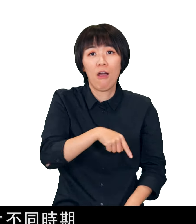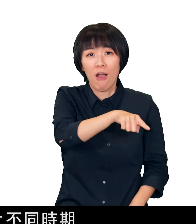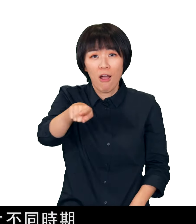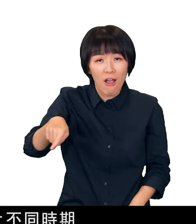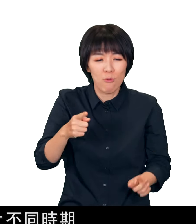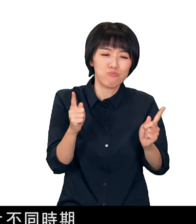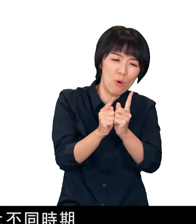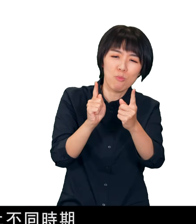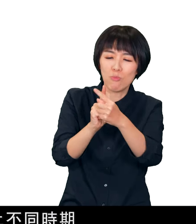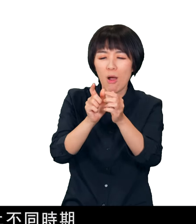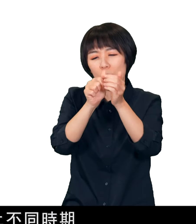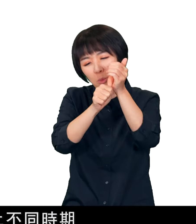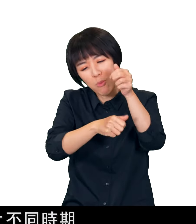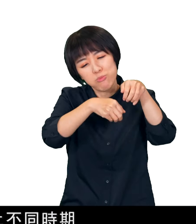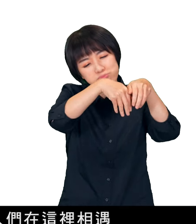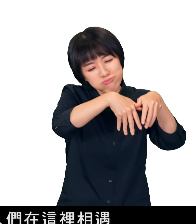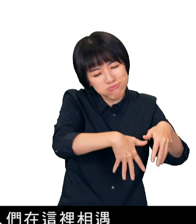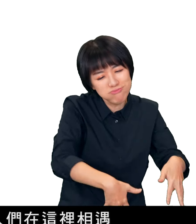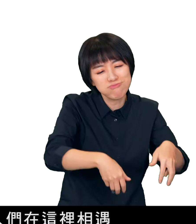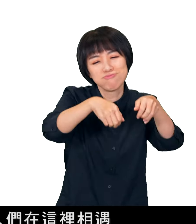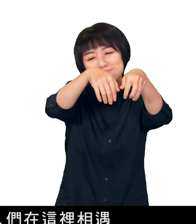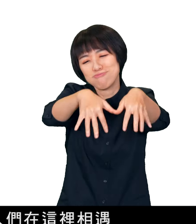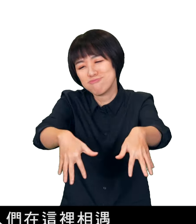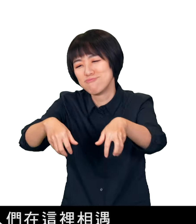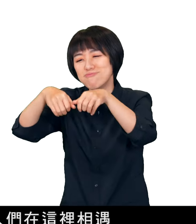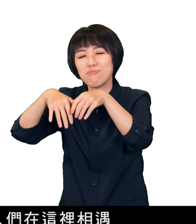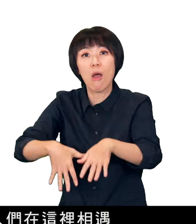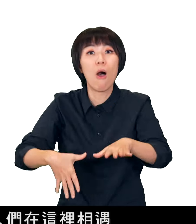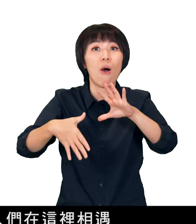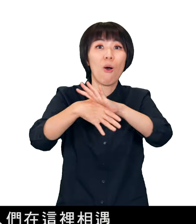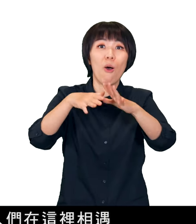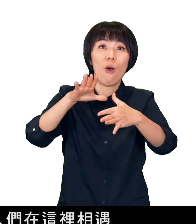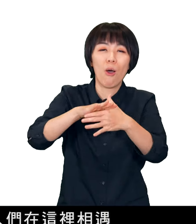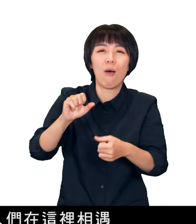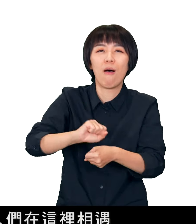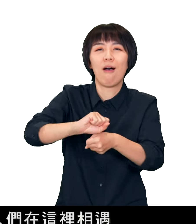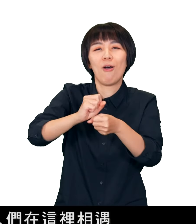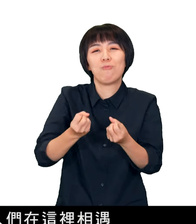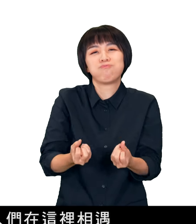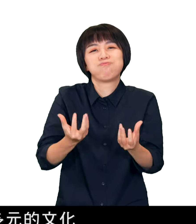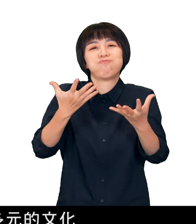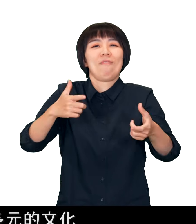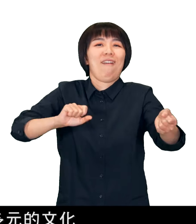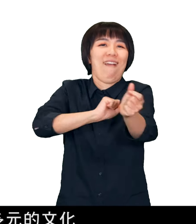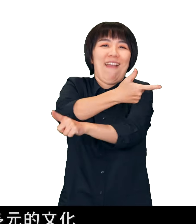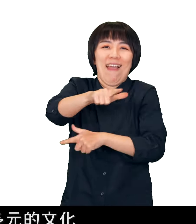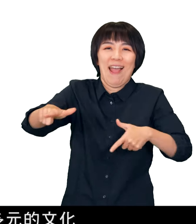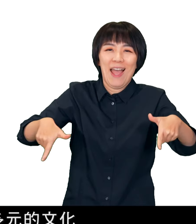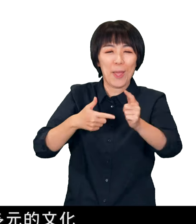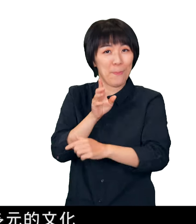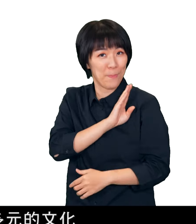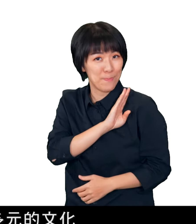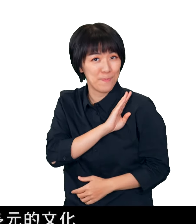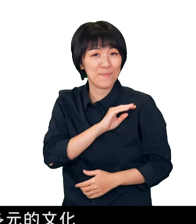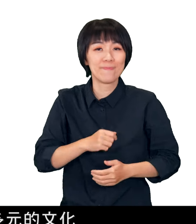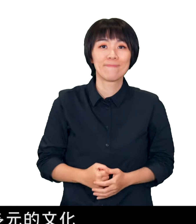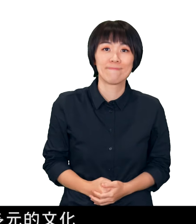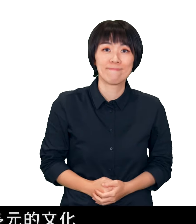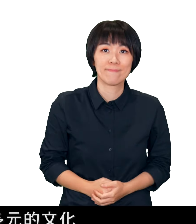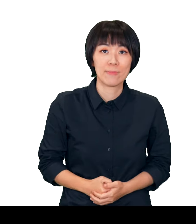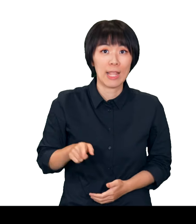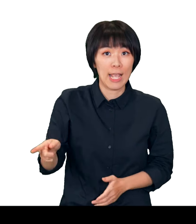在历史上不同时期，来自各方的人们在这里相遇，造就了多元的文化。